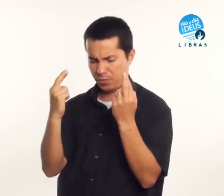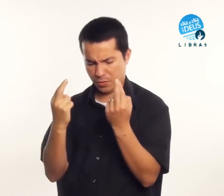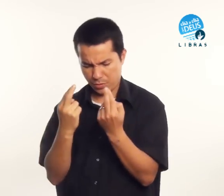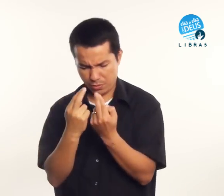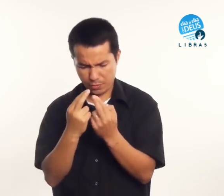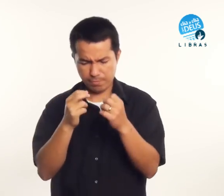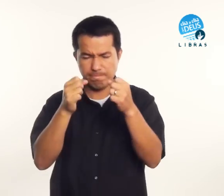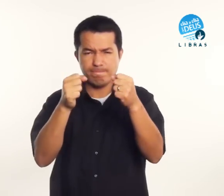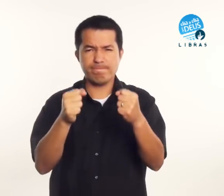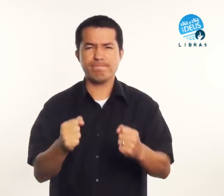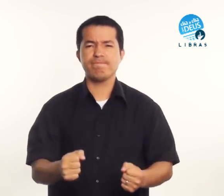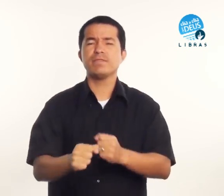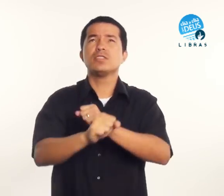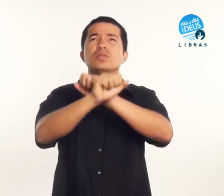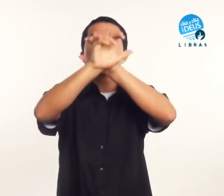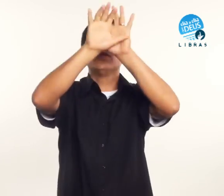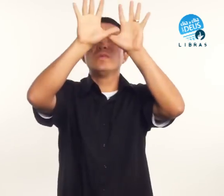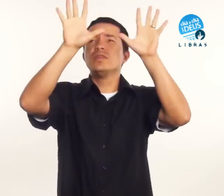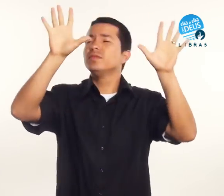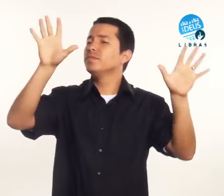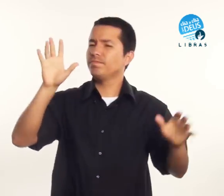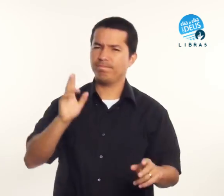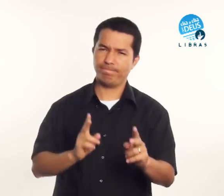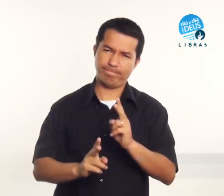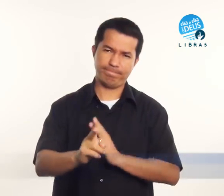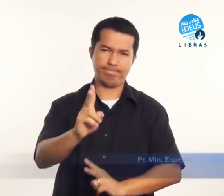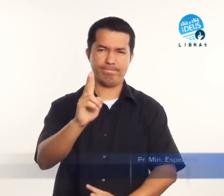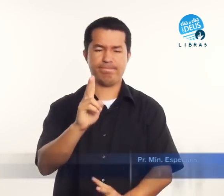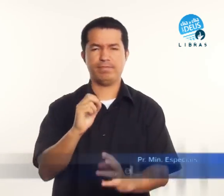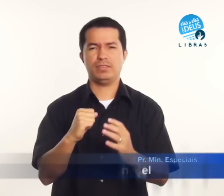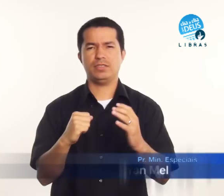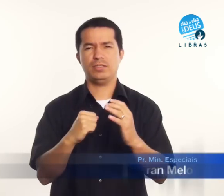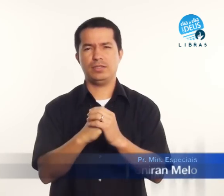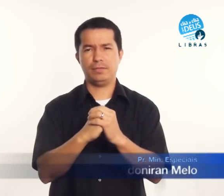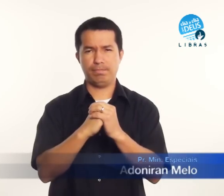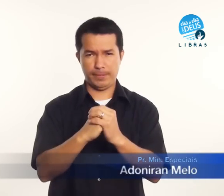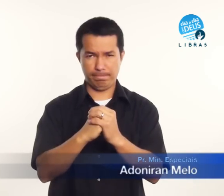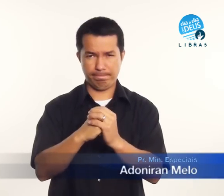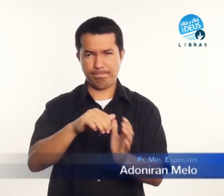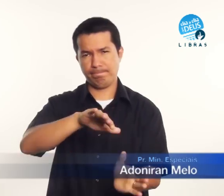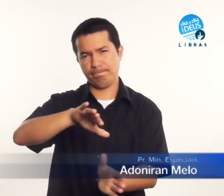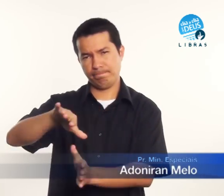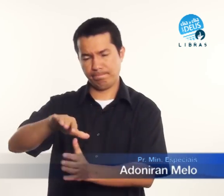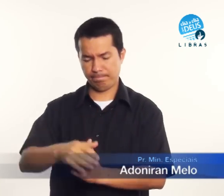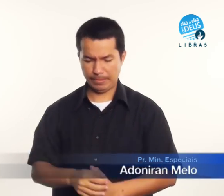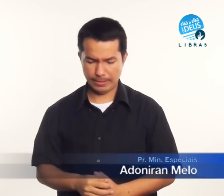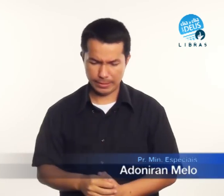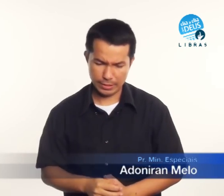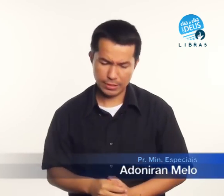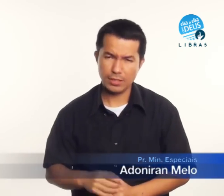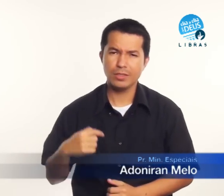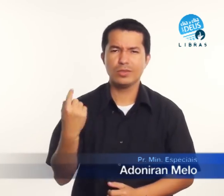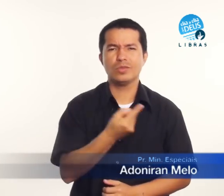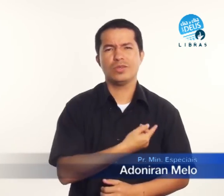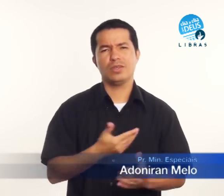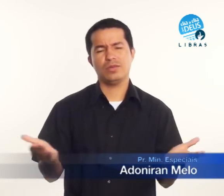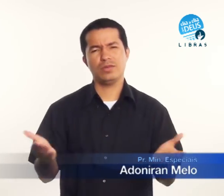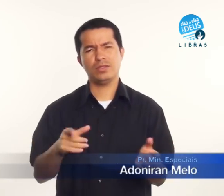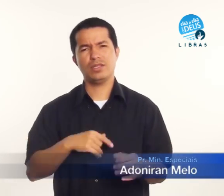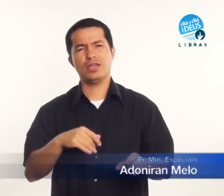poder e a glória para sempre. Amém. Chegamos ao finalzinho da oração que